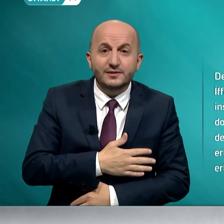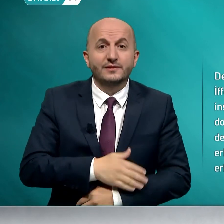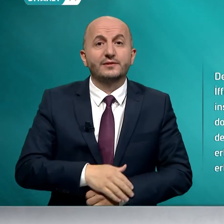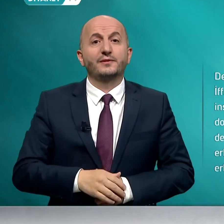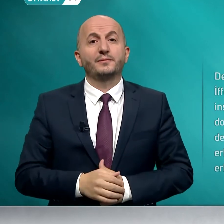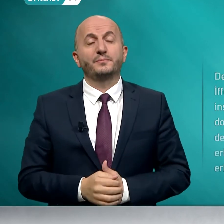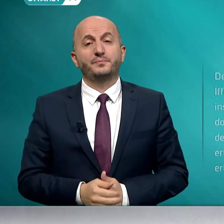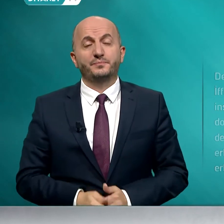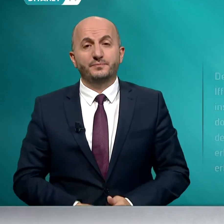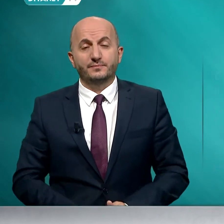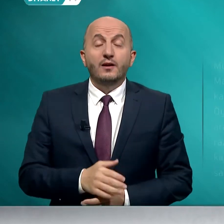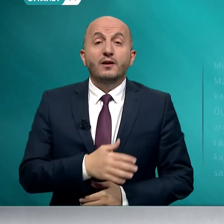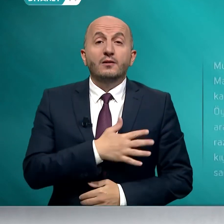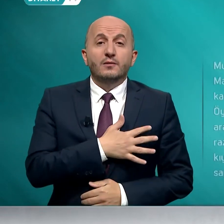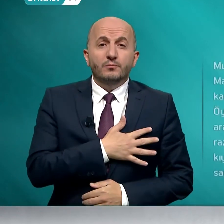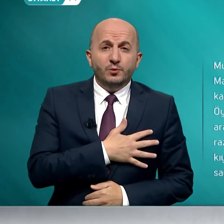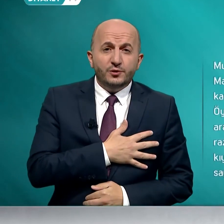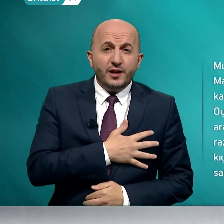mükerremdir.